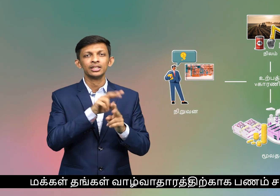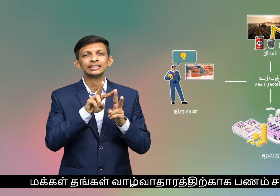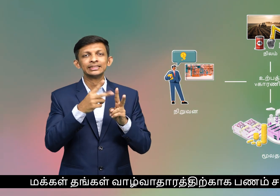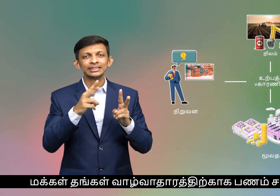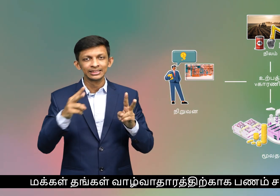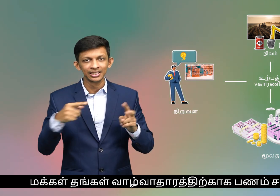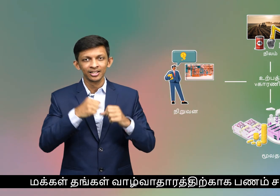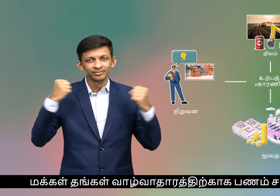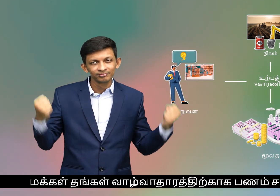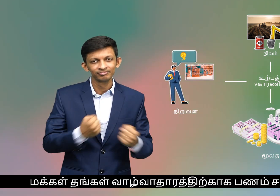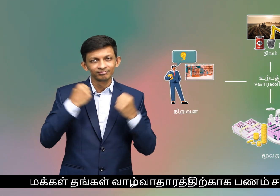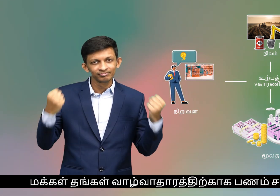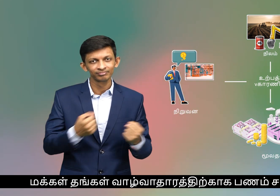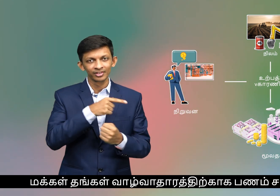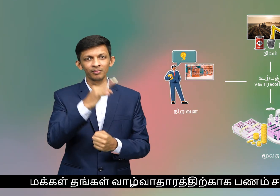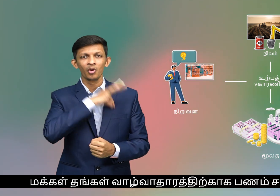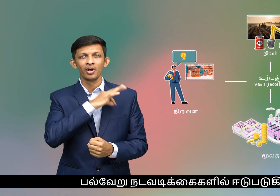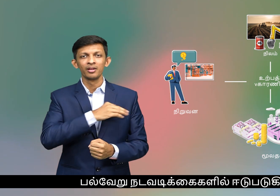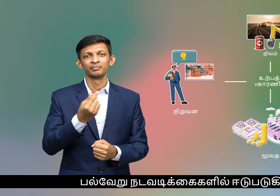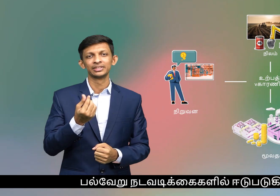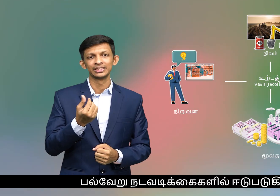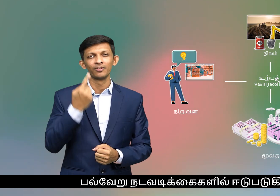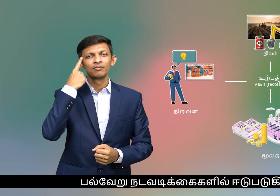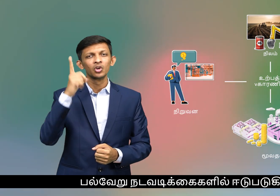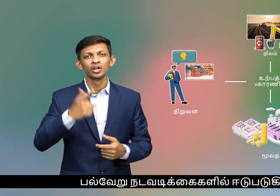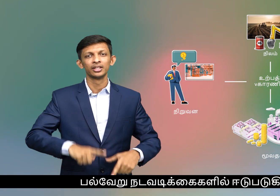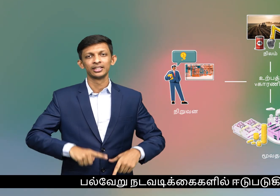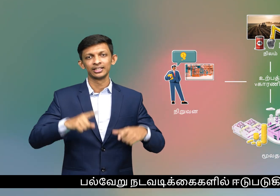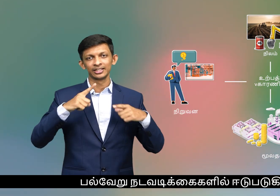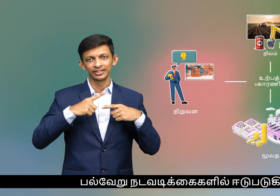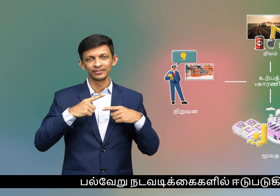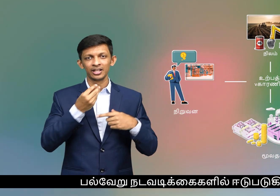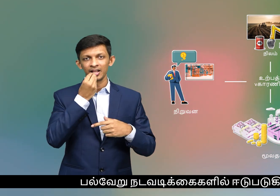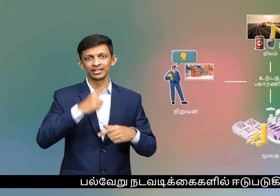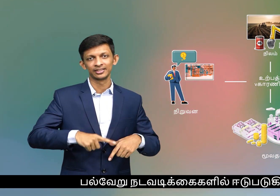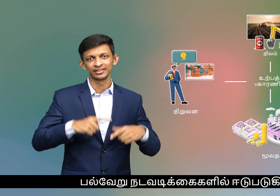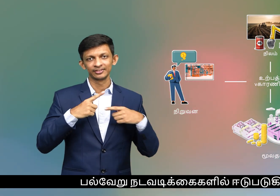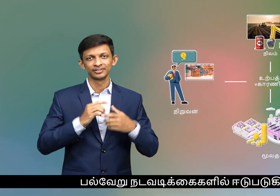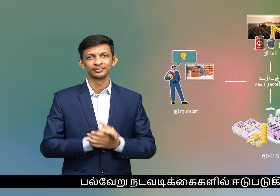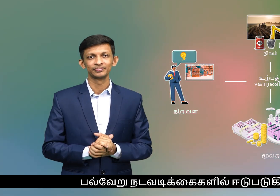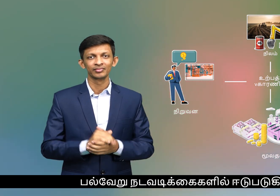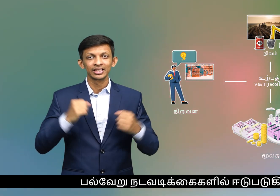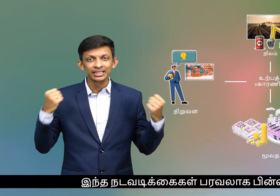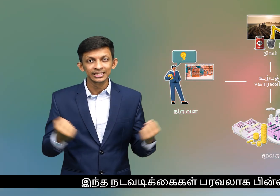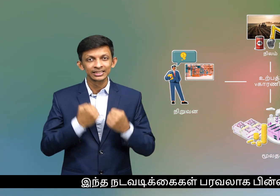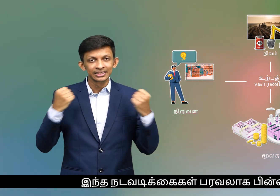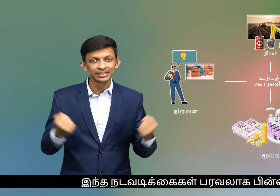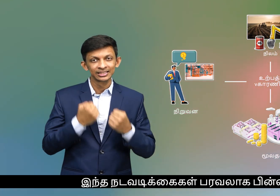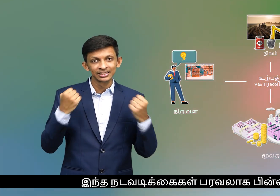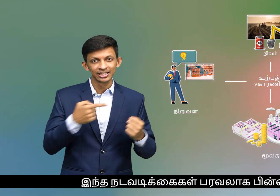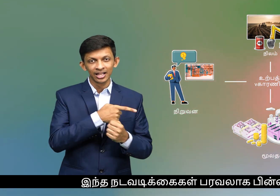வாழ்வாதாரத்திற்காக பணம் சம்பாதிப்பதற்காக பல்வேறு நடவடிக்கைகளில் ஈடுபடுகின்றனர்.